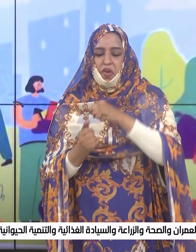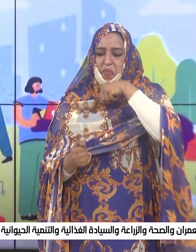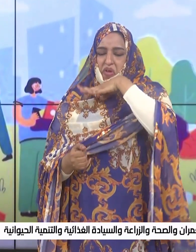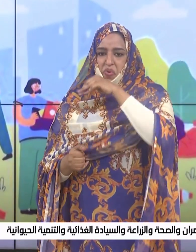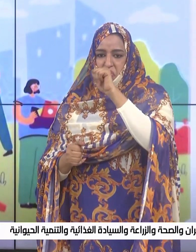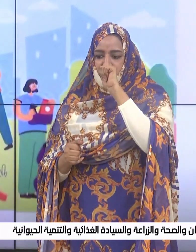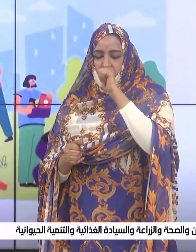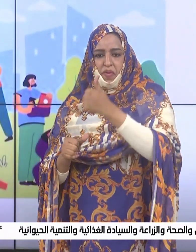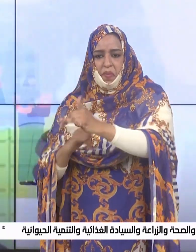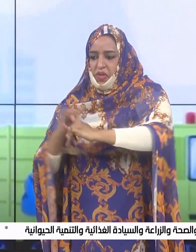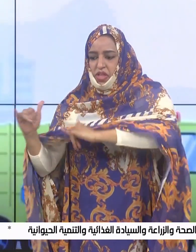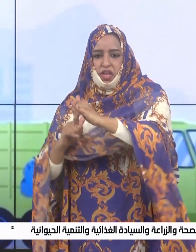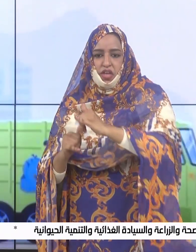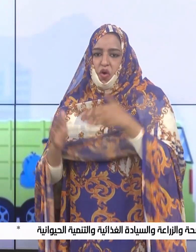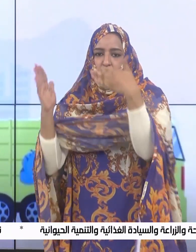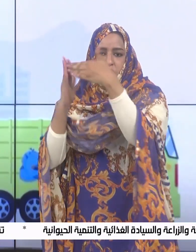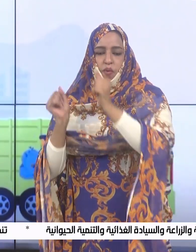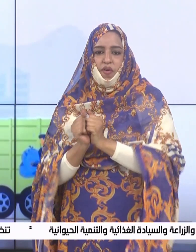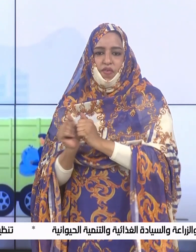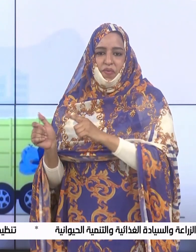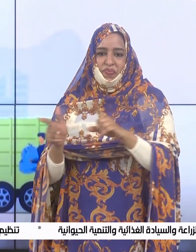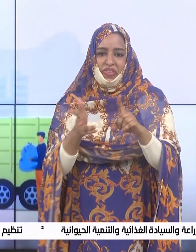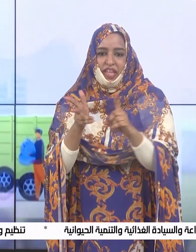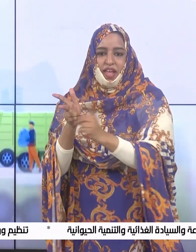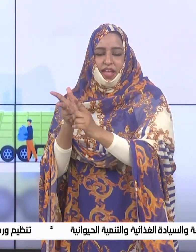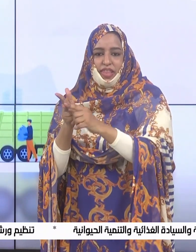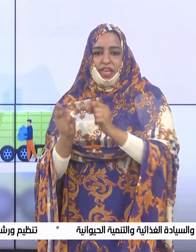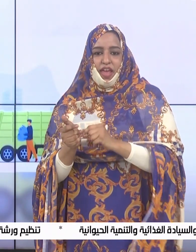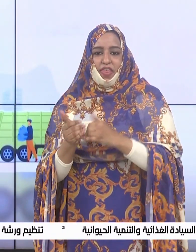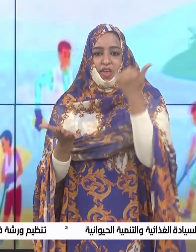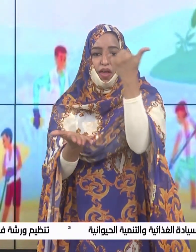ستزيد من وعي الطلاب ومسؤوليتهم اتجاه البيئة.